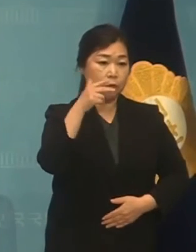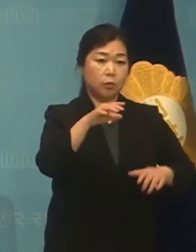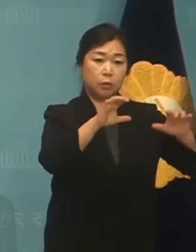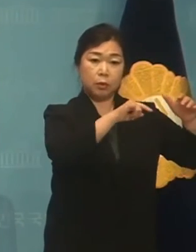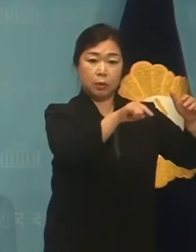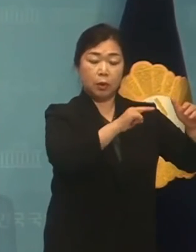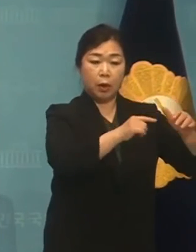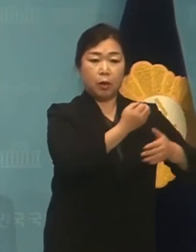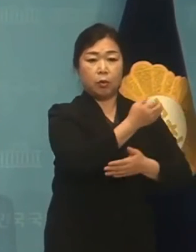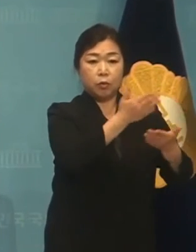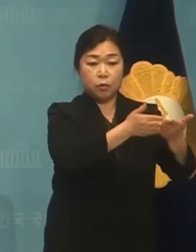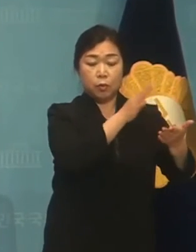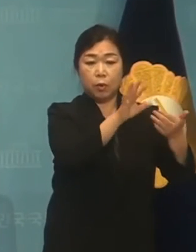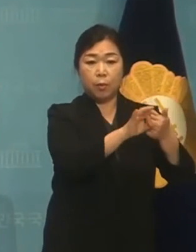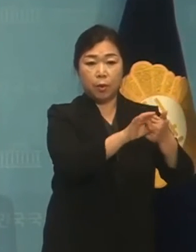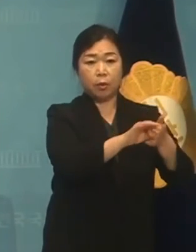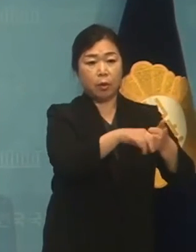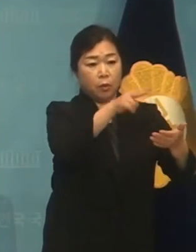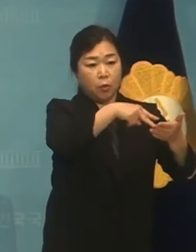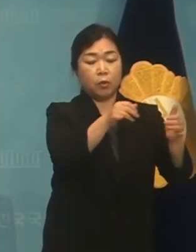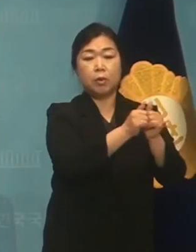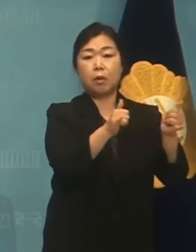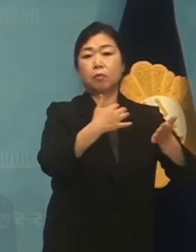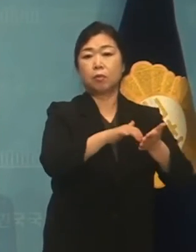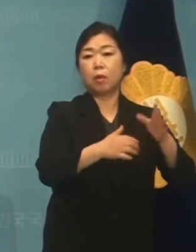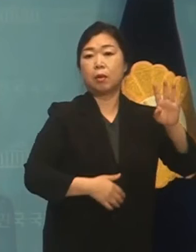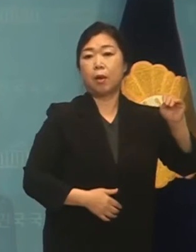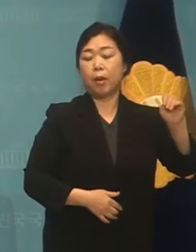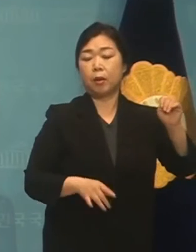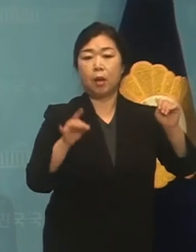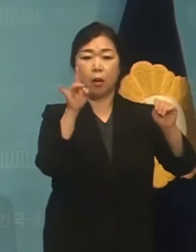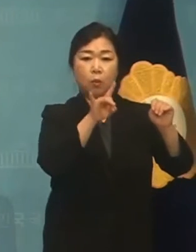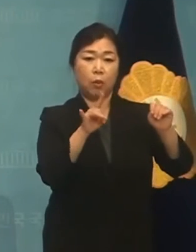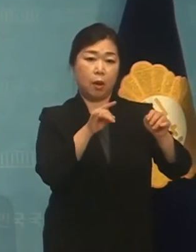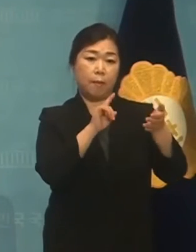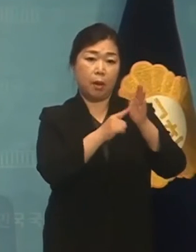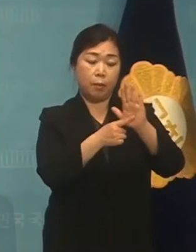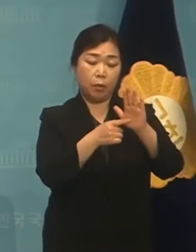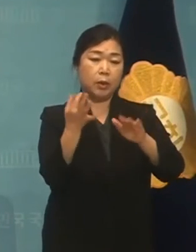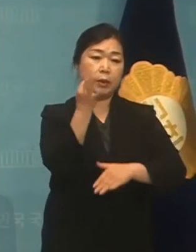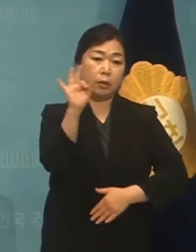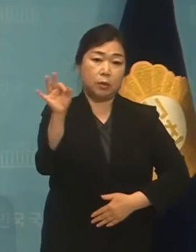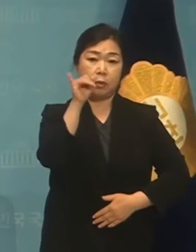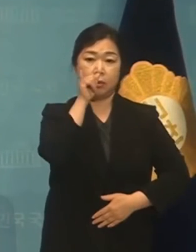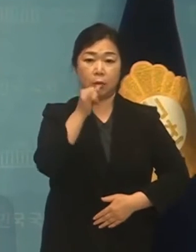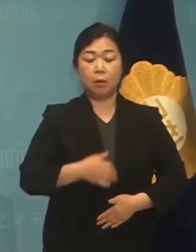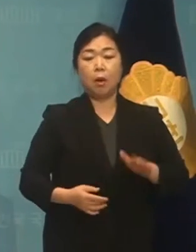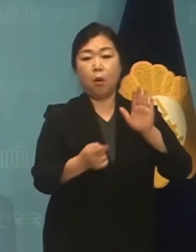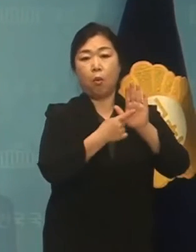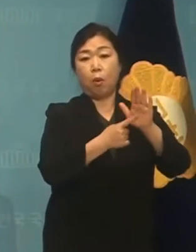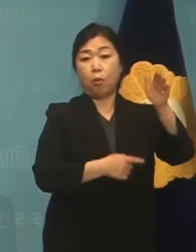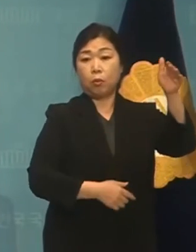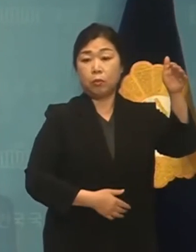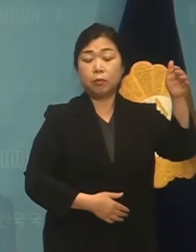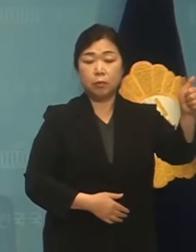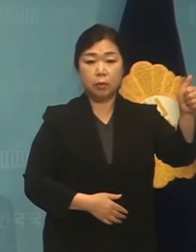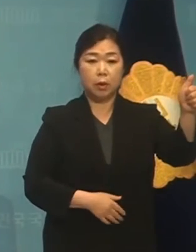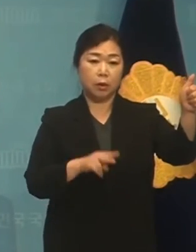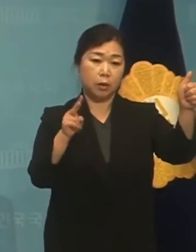모닝 뉴스는 독자 수 약 4만 명을 속여 발표한 사실을 인정하면서 광고주들에게